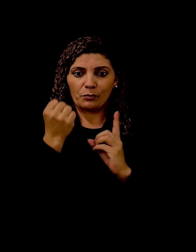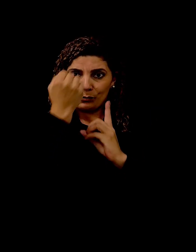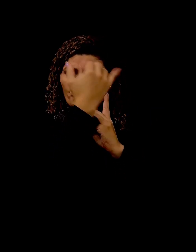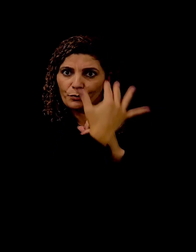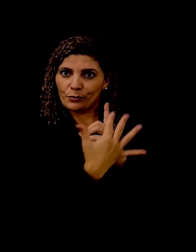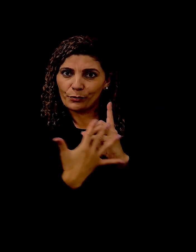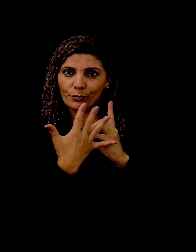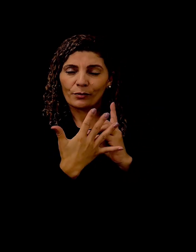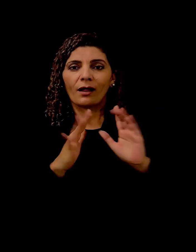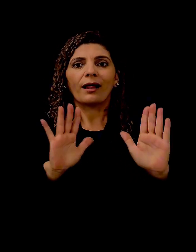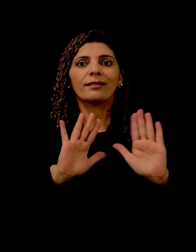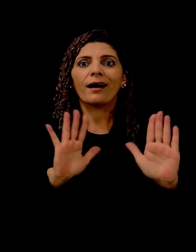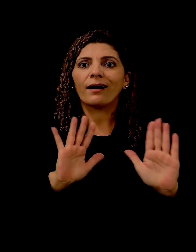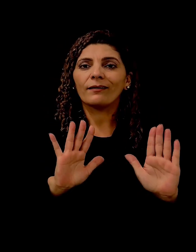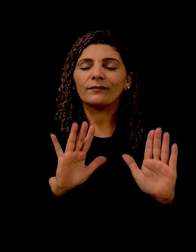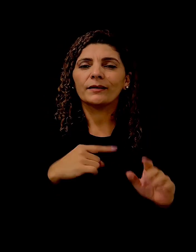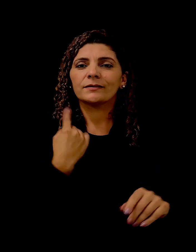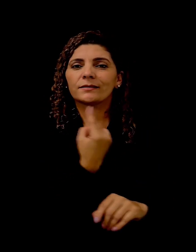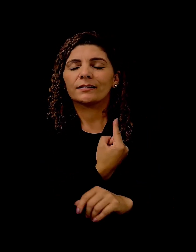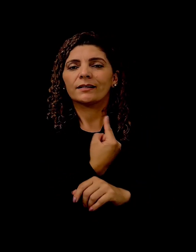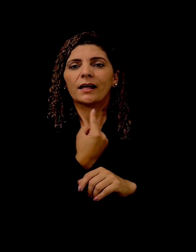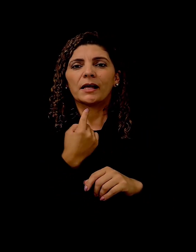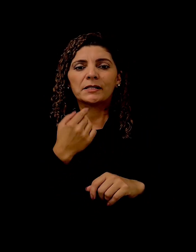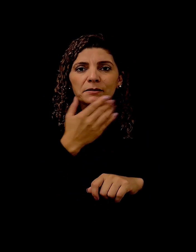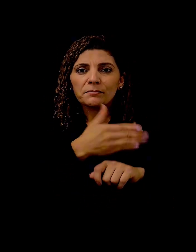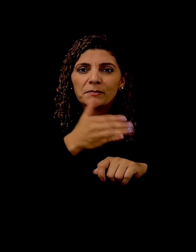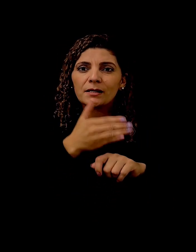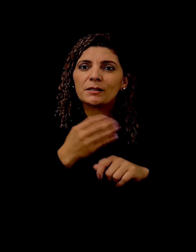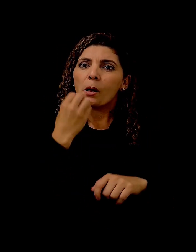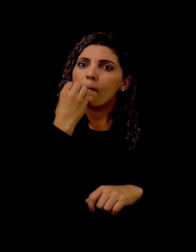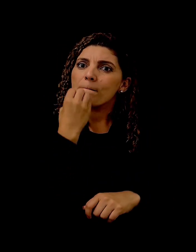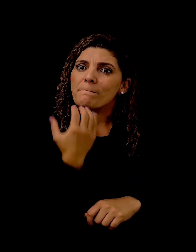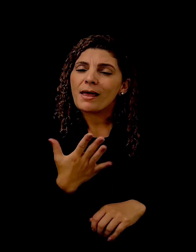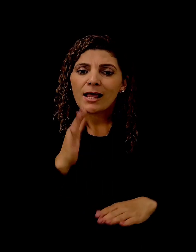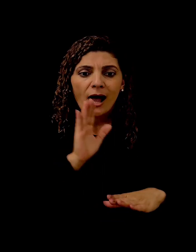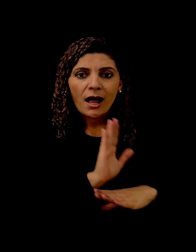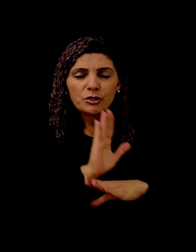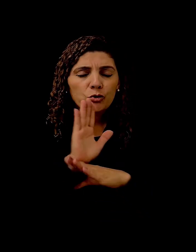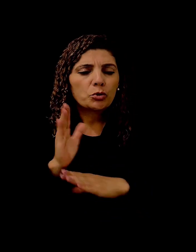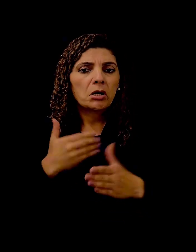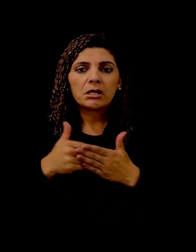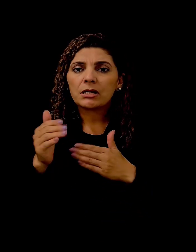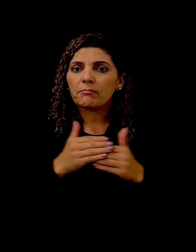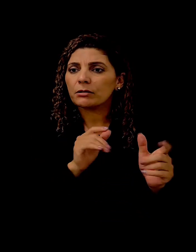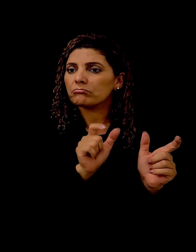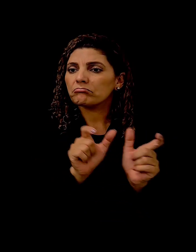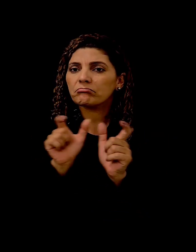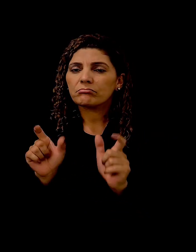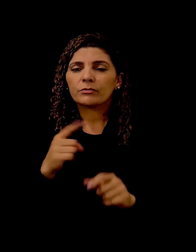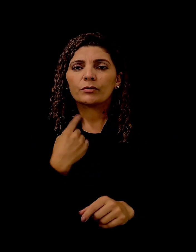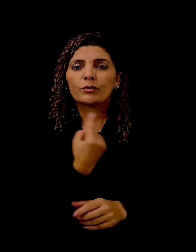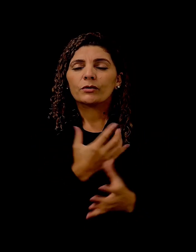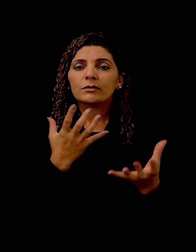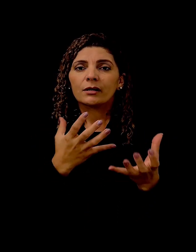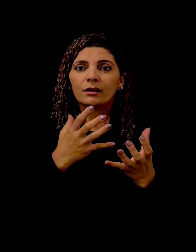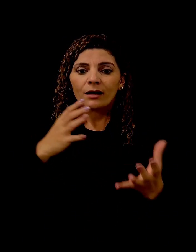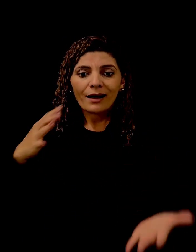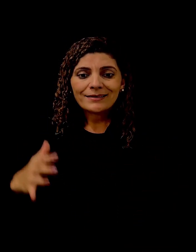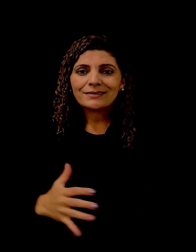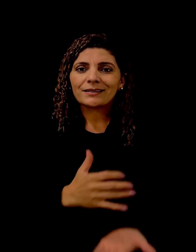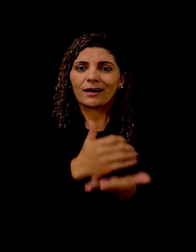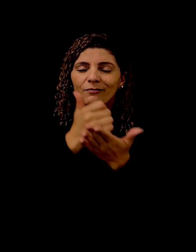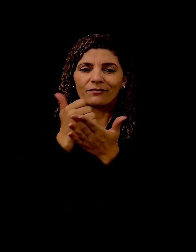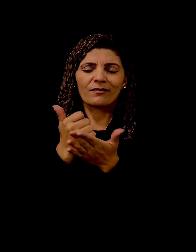pessoas. A gente faz o bem independentemente da pessoa. Nós queremos beneficiar